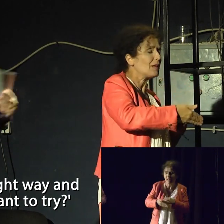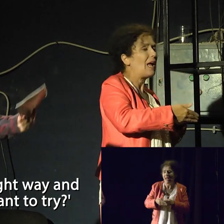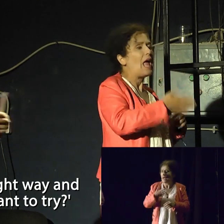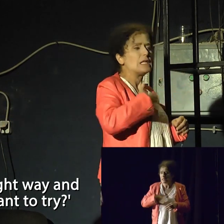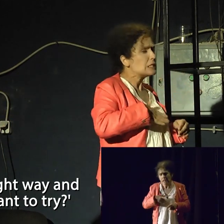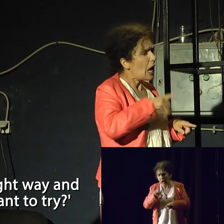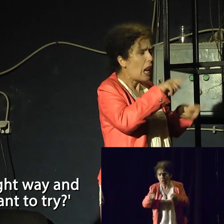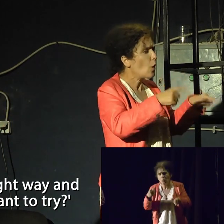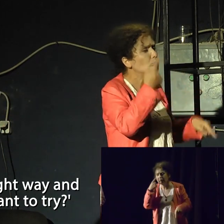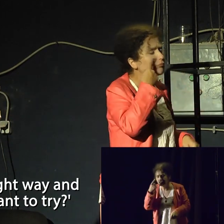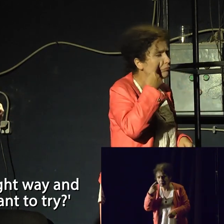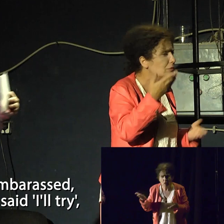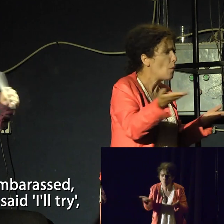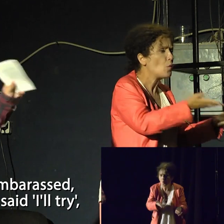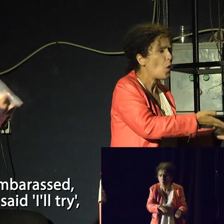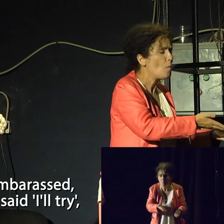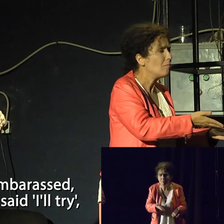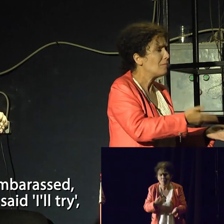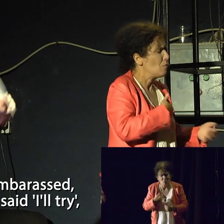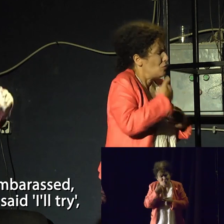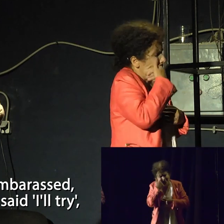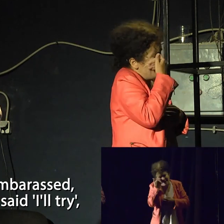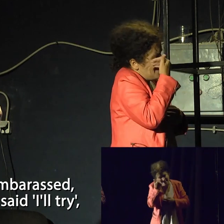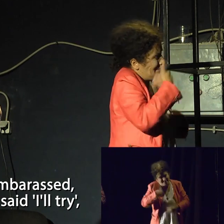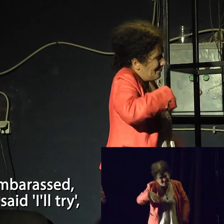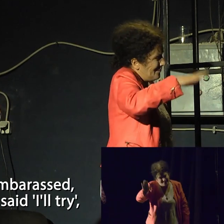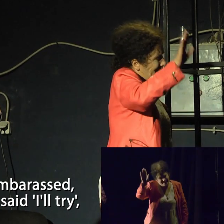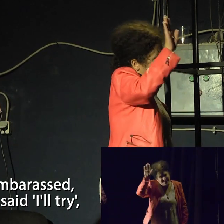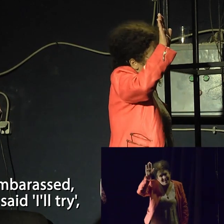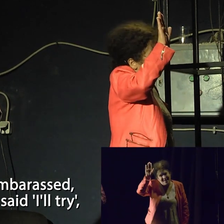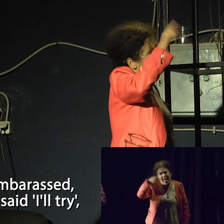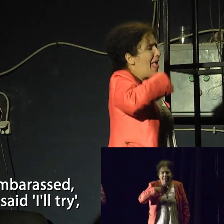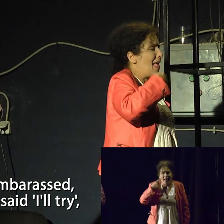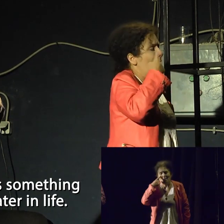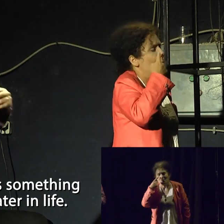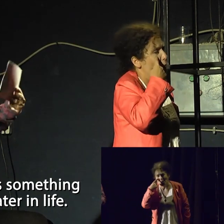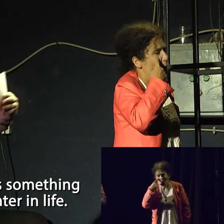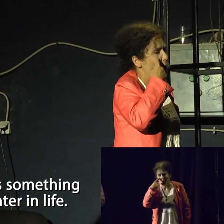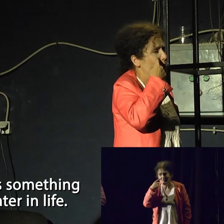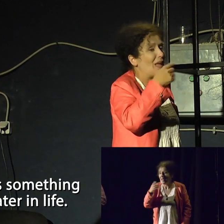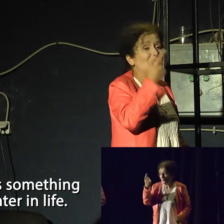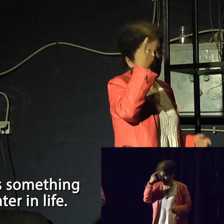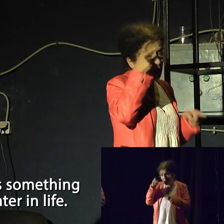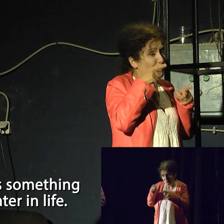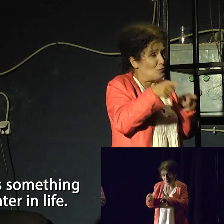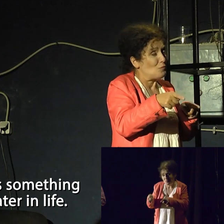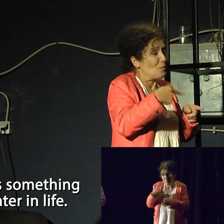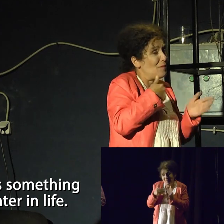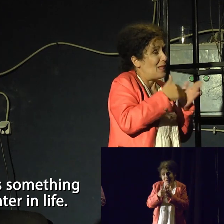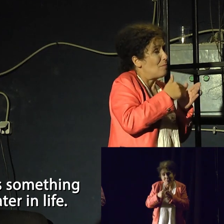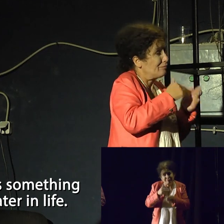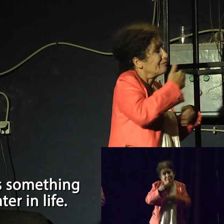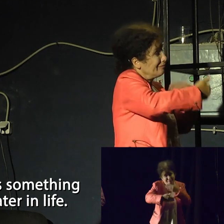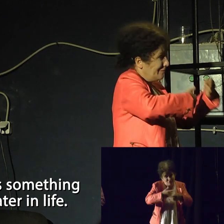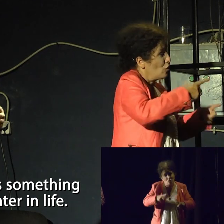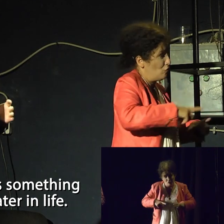рекоа сака ли некој да проба. Иако ми беше многу срам, кренав рака и рекоа фајда, јас ќе пробам, затоа што знаев дека тоа е нешто што ќе ми треба многу понатаму